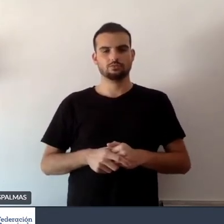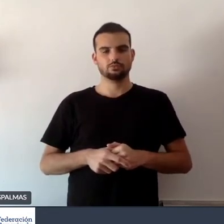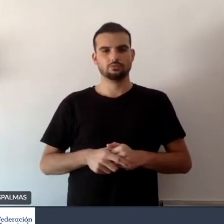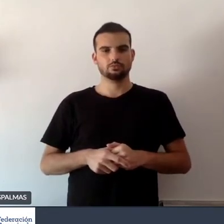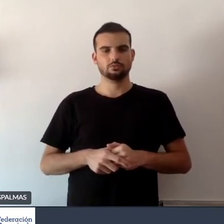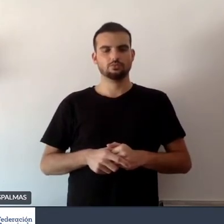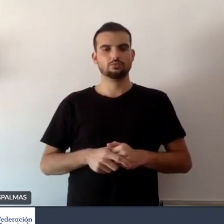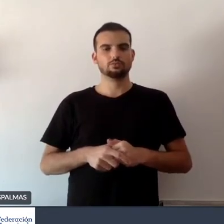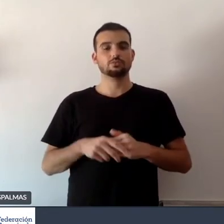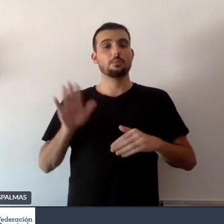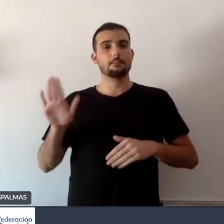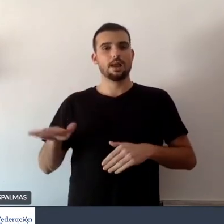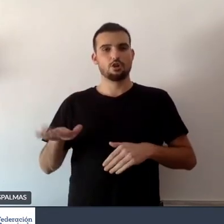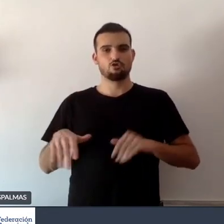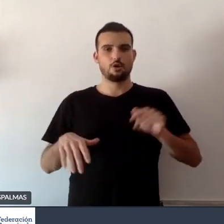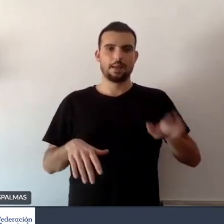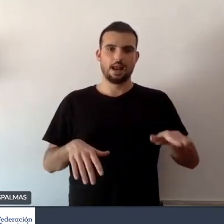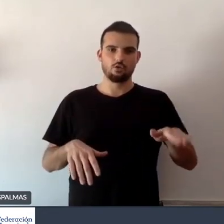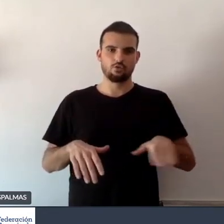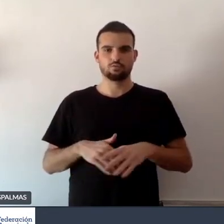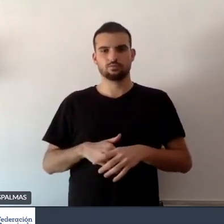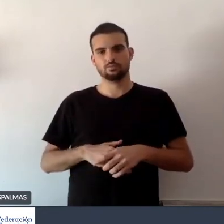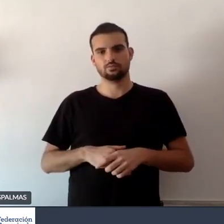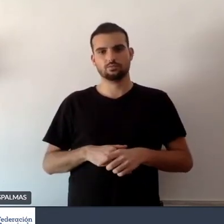Mano a mano.